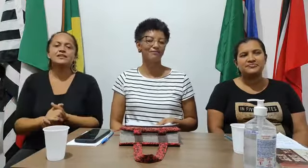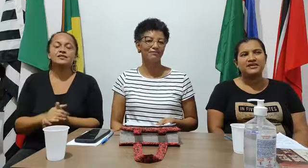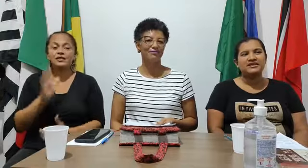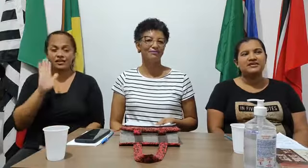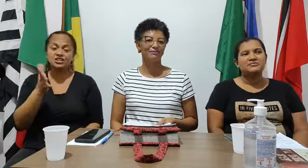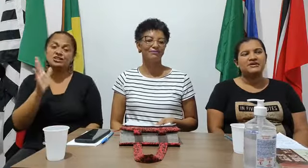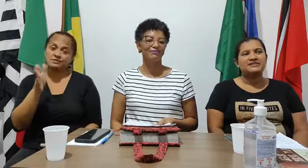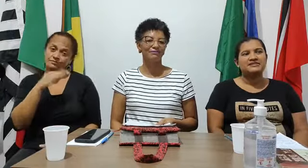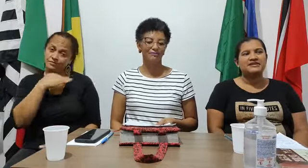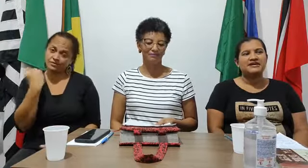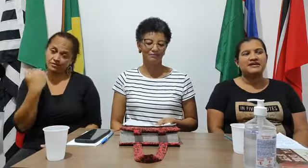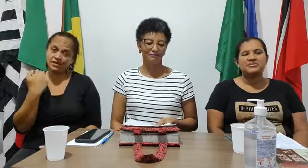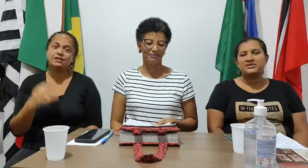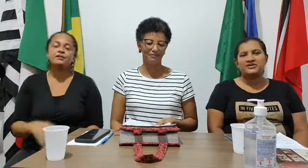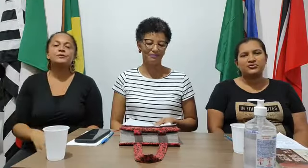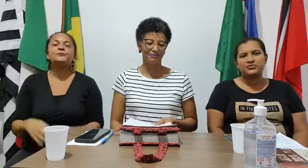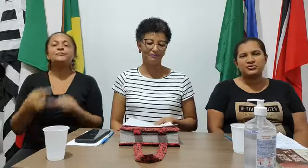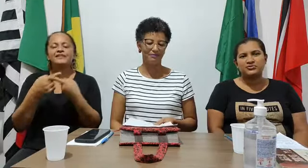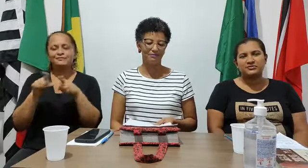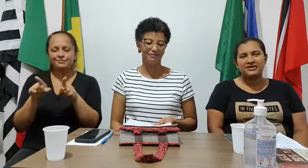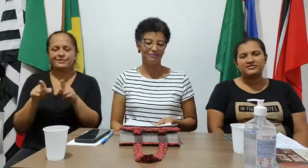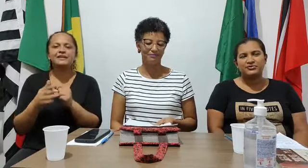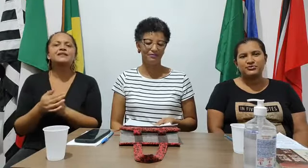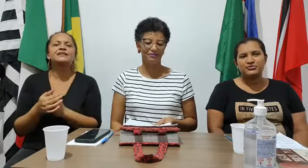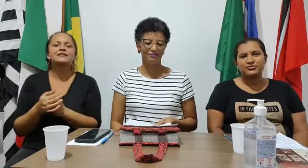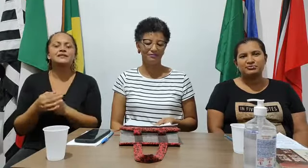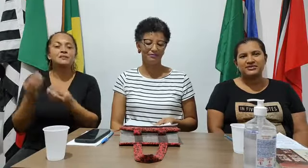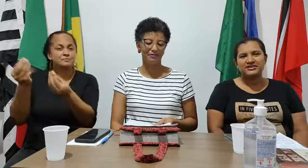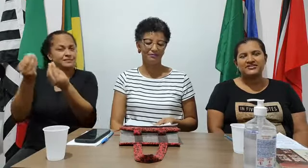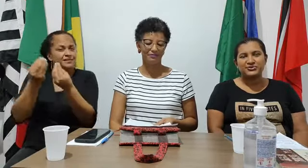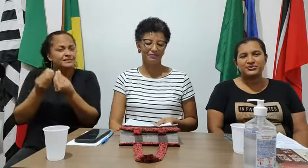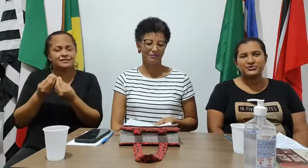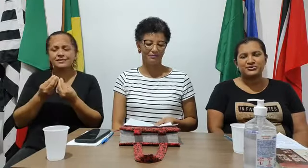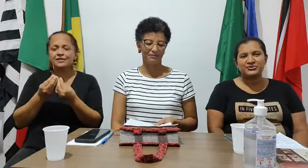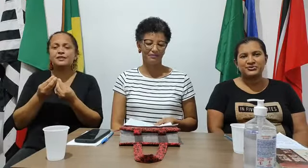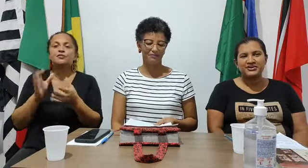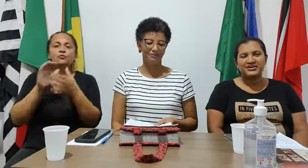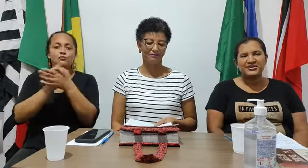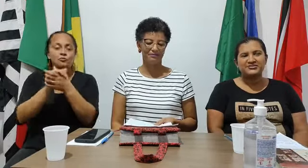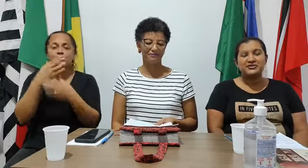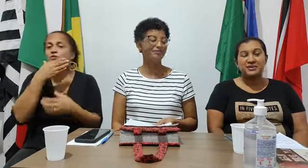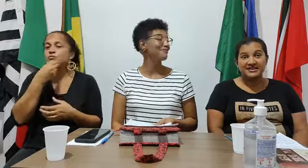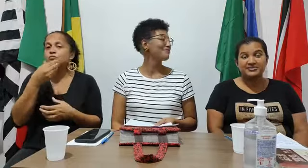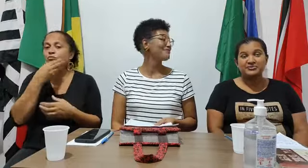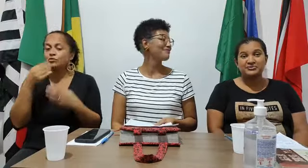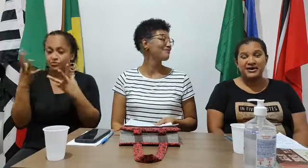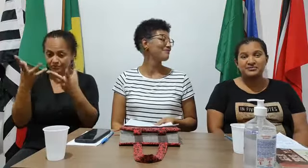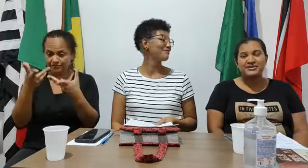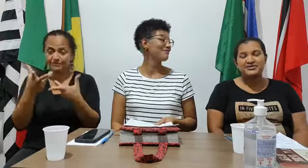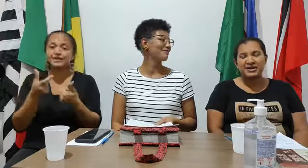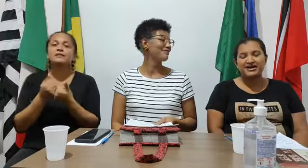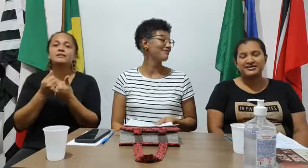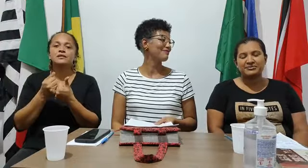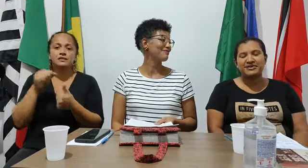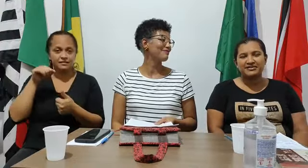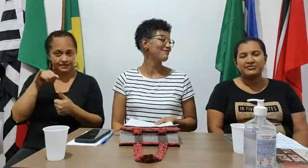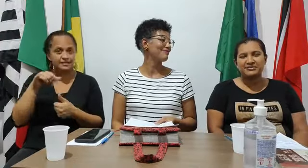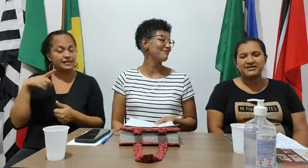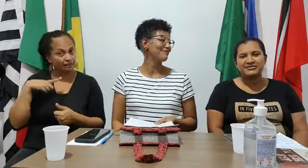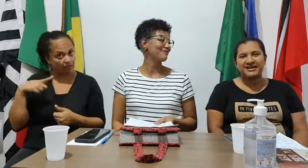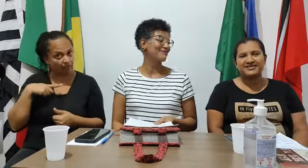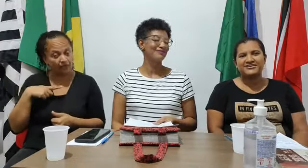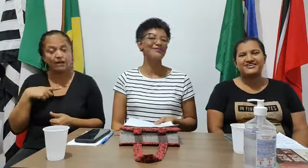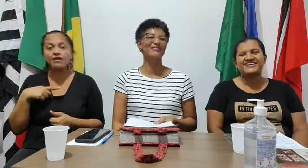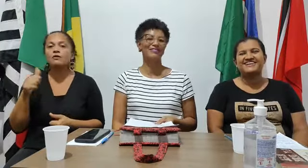falecida, mas ela me deu um esposo maravilhoso, porque se hoje eu tenho um marido abençoado é porque ele